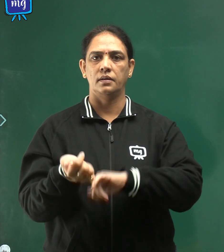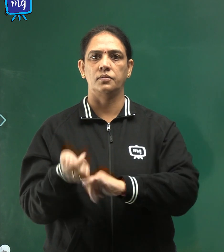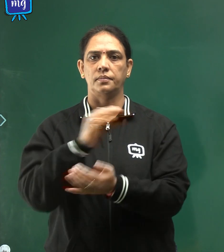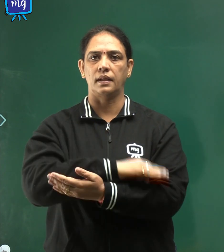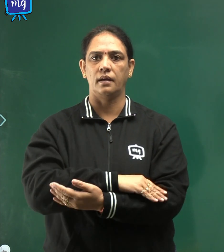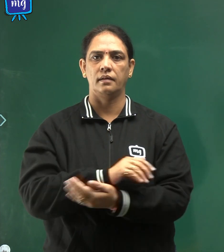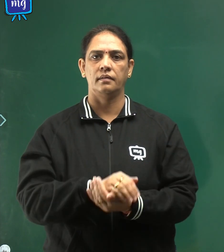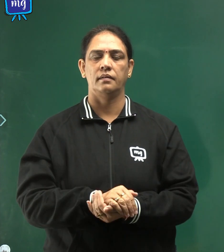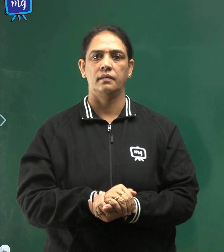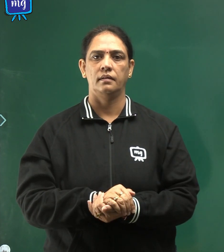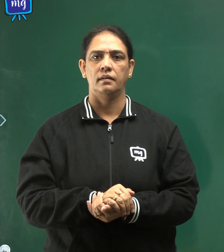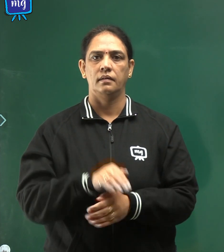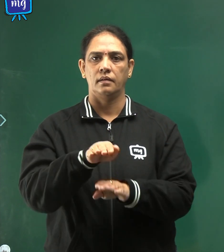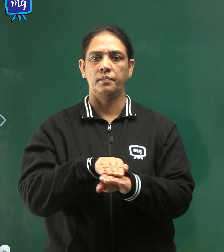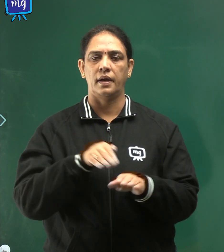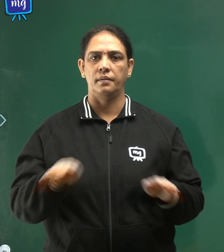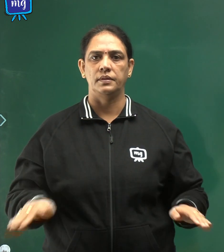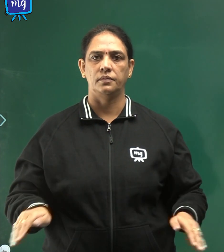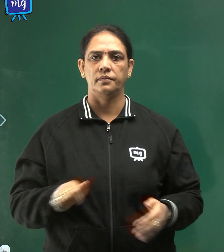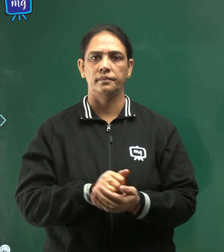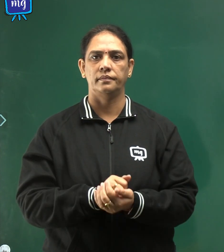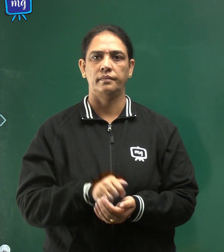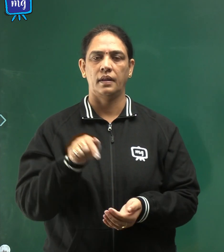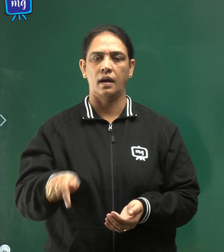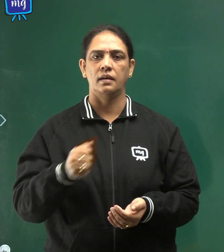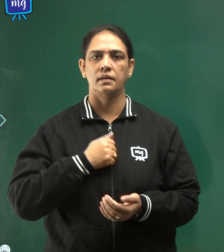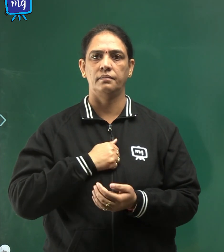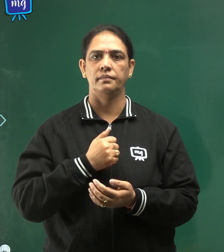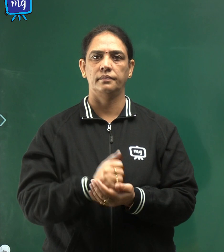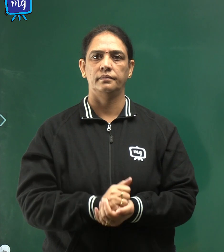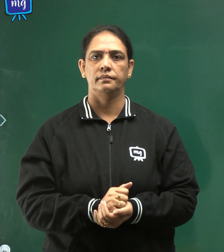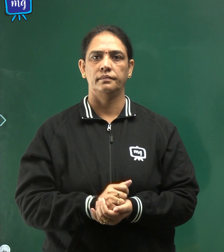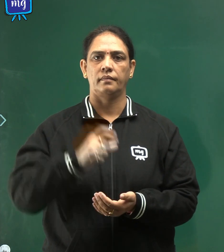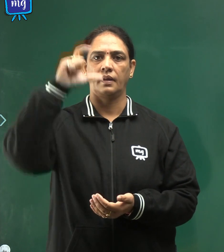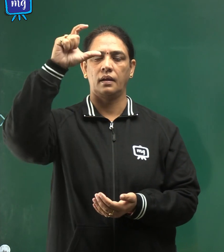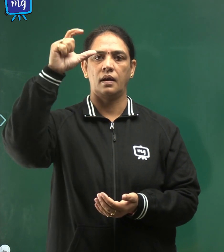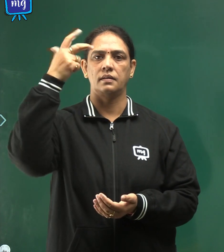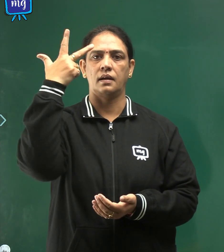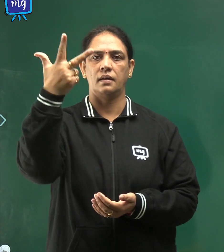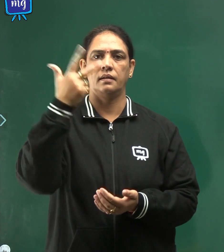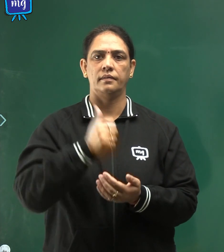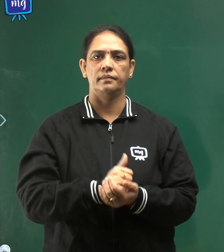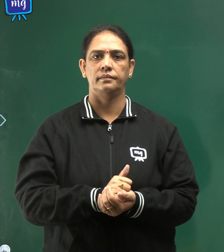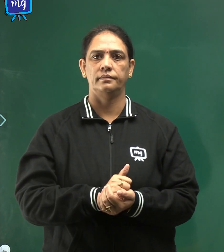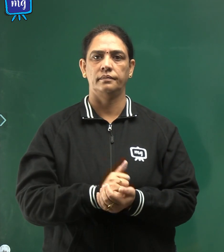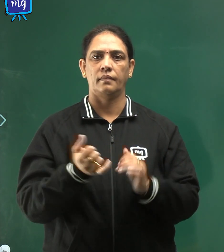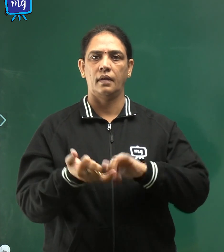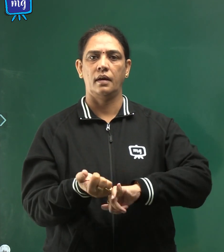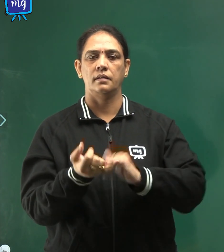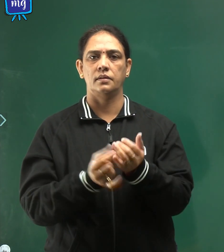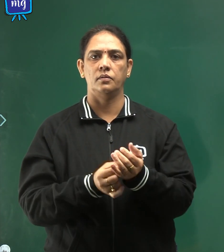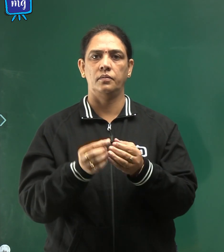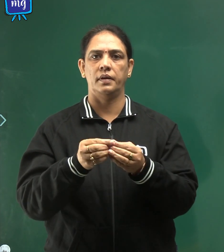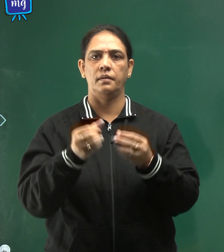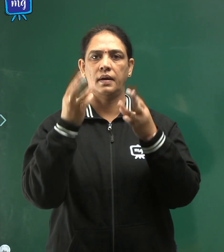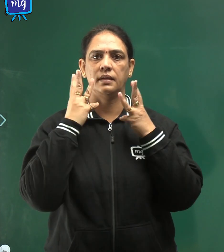मैम। प्यारे बच्चों, आज हम क्लास 8 विषय गणित